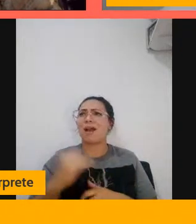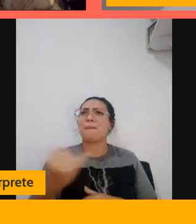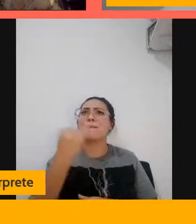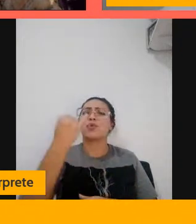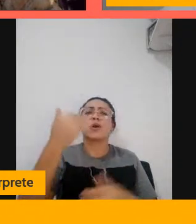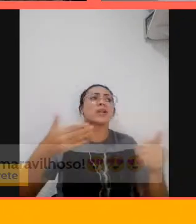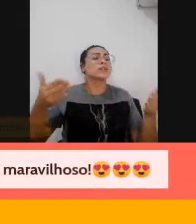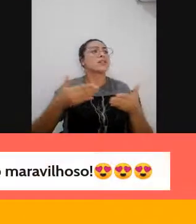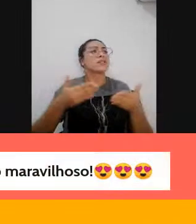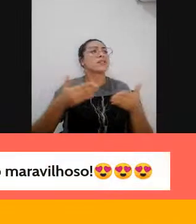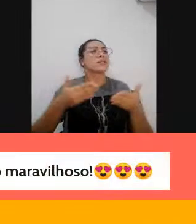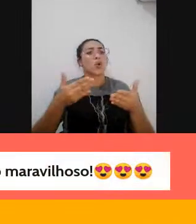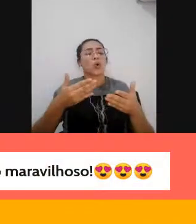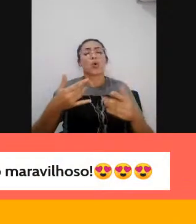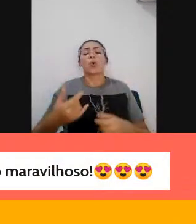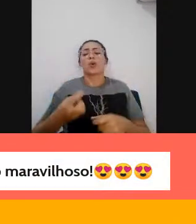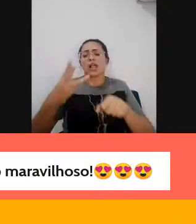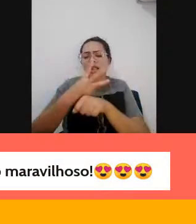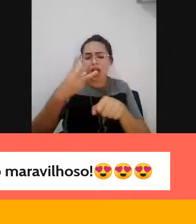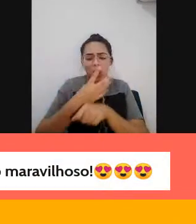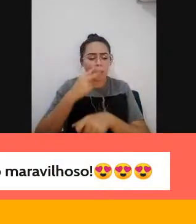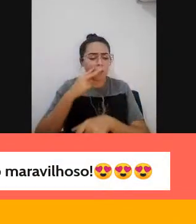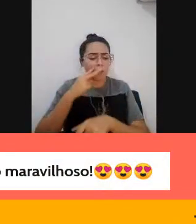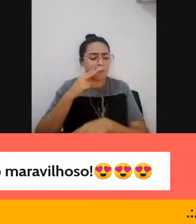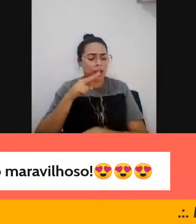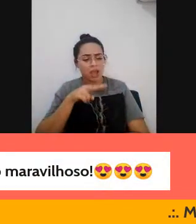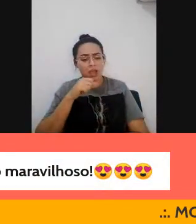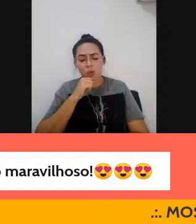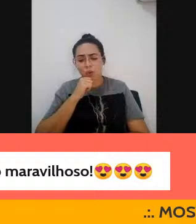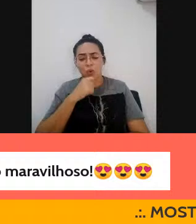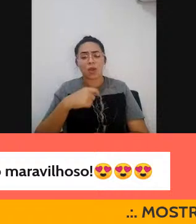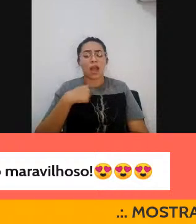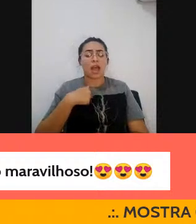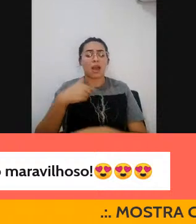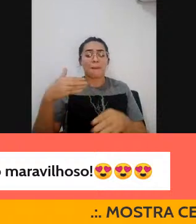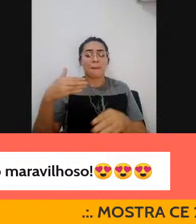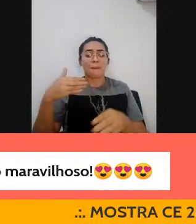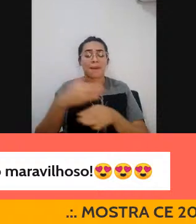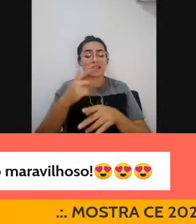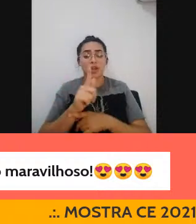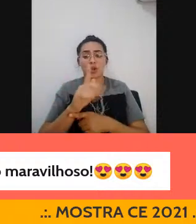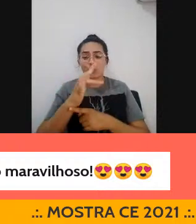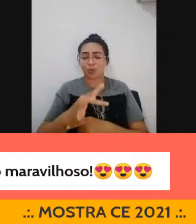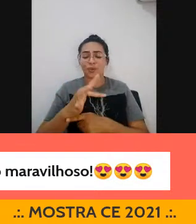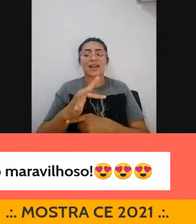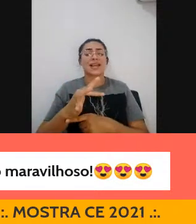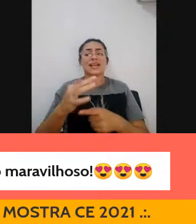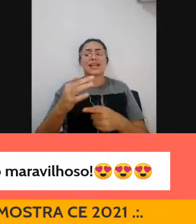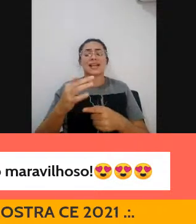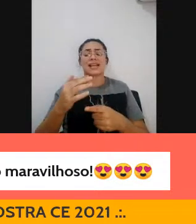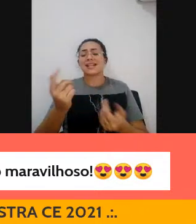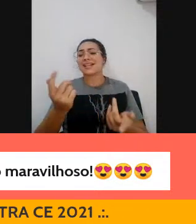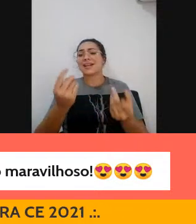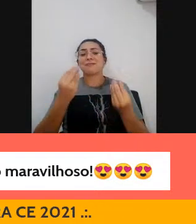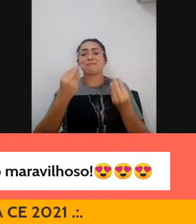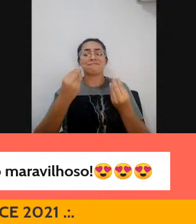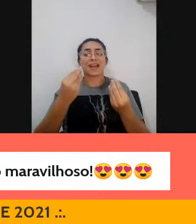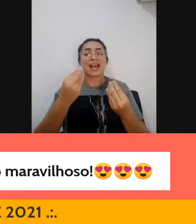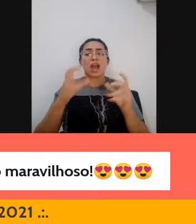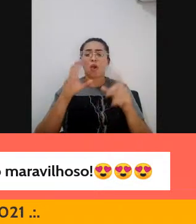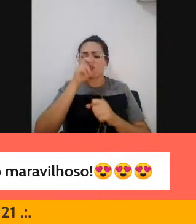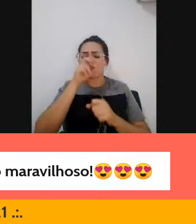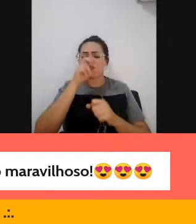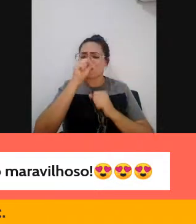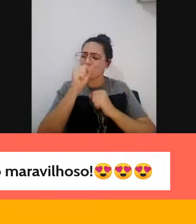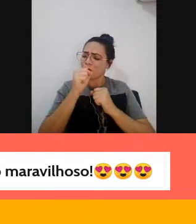no WhatsApp, eu acabei participando dentro de um GT que já virou, né, uma força grande